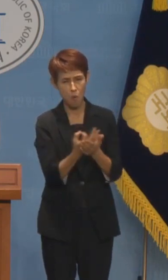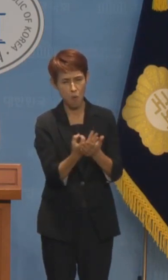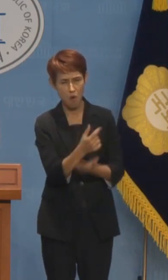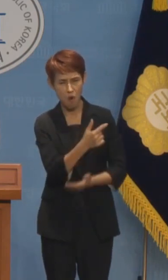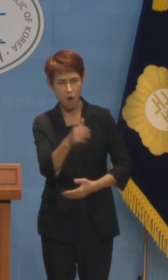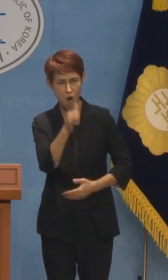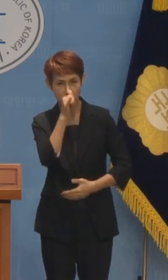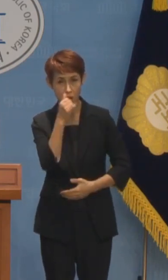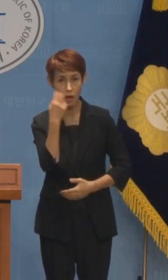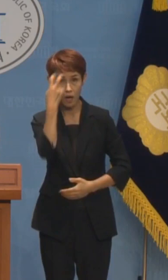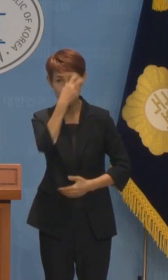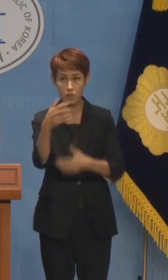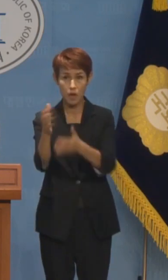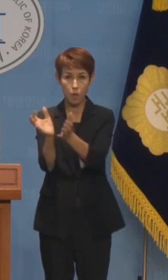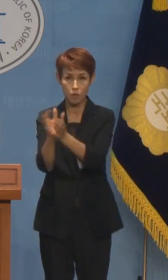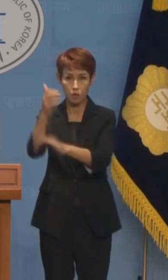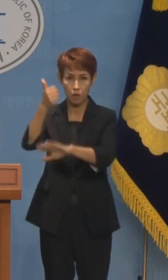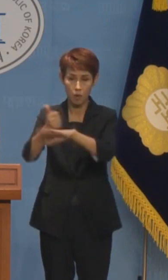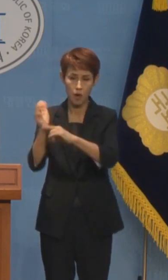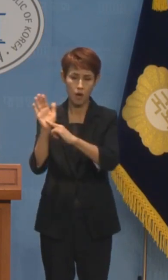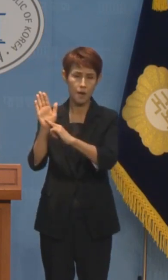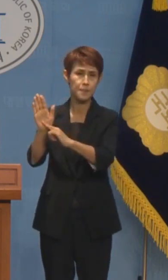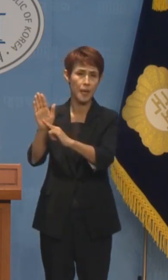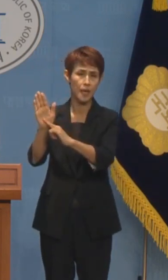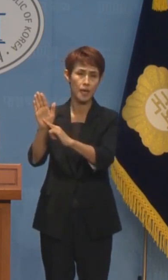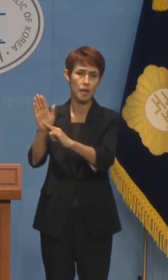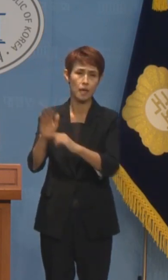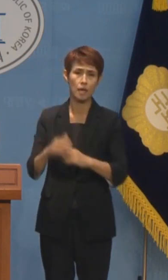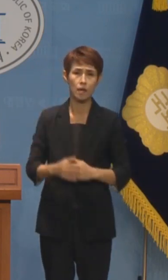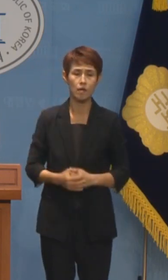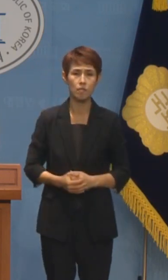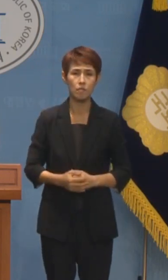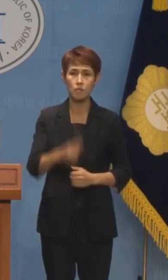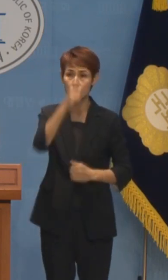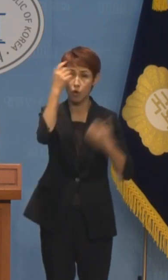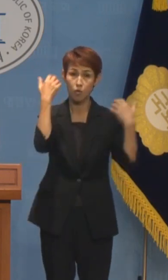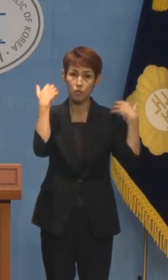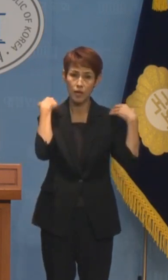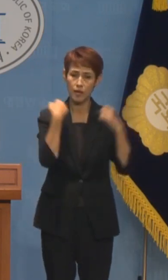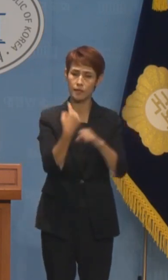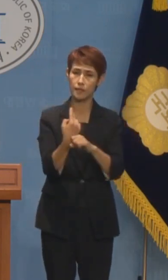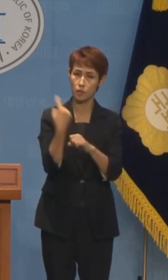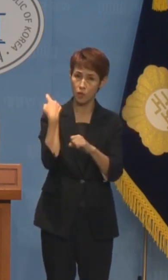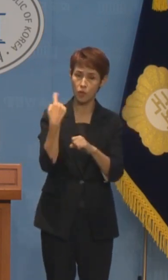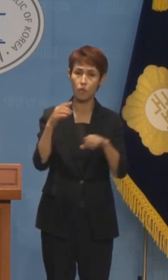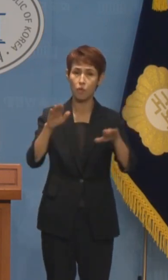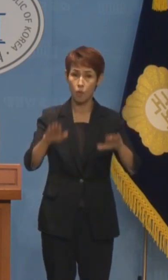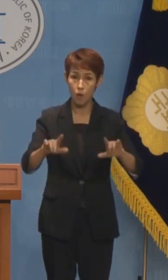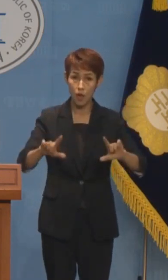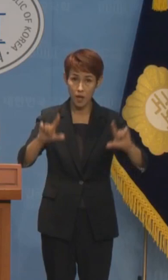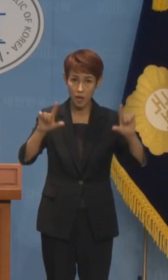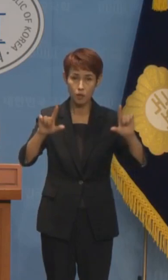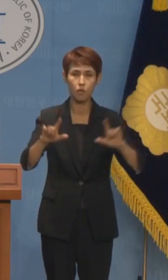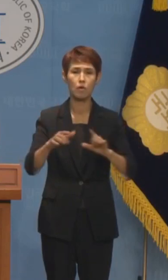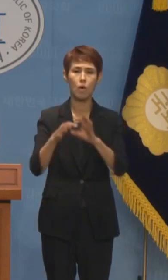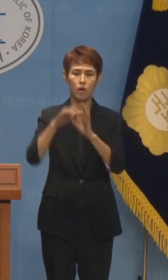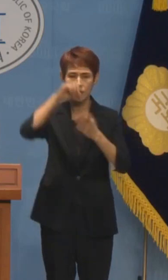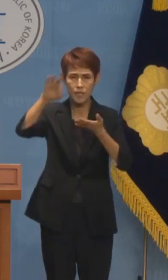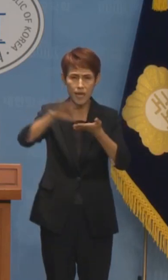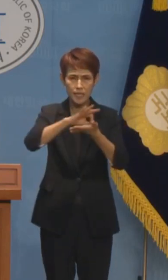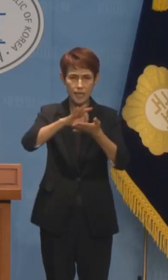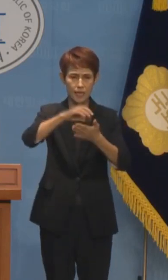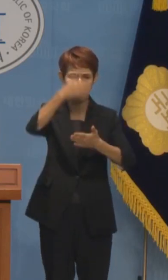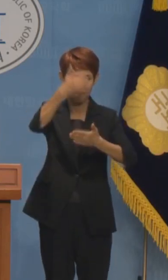감사원 감사 결과가 나오기도 했습니다 정부가 지난해에 이어 올해도 관련예산을 전액